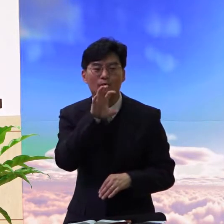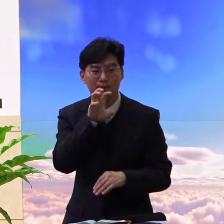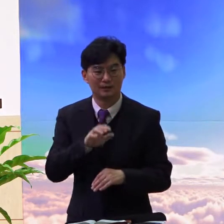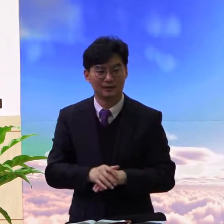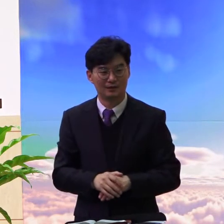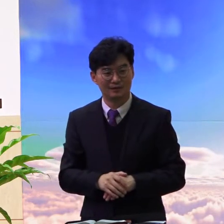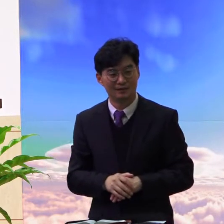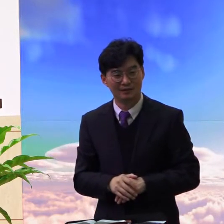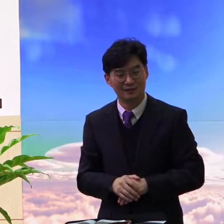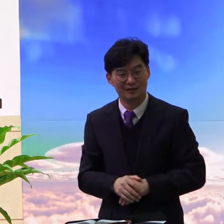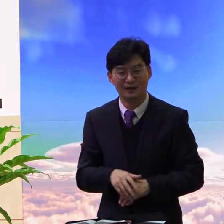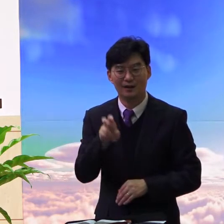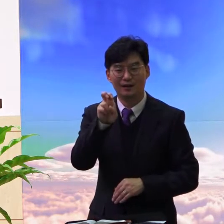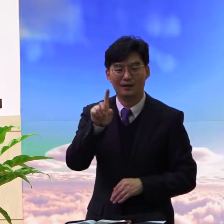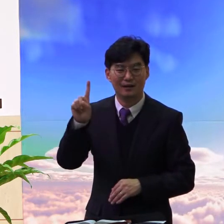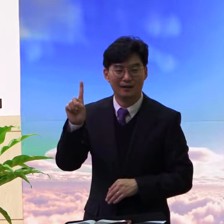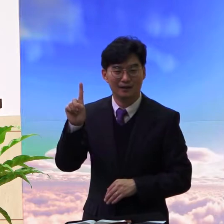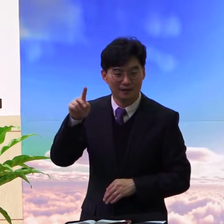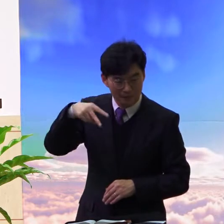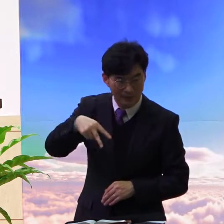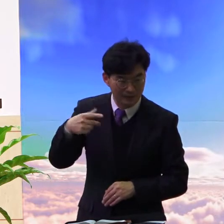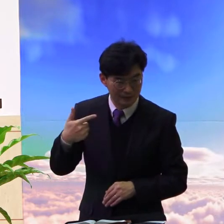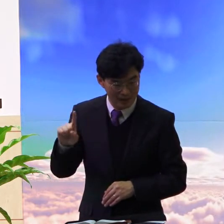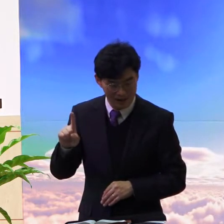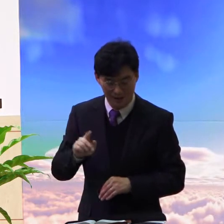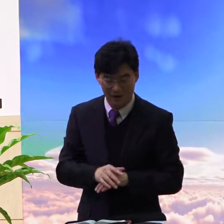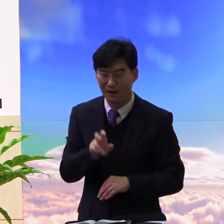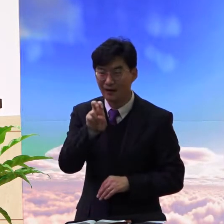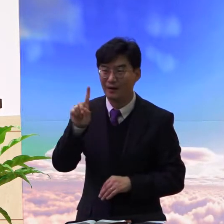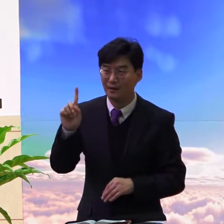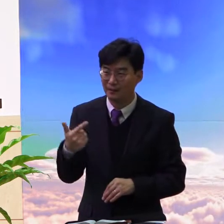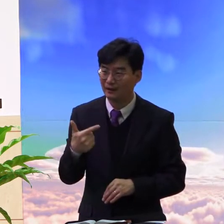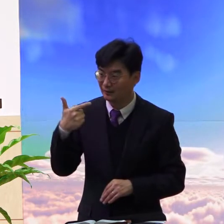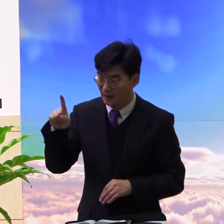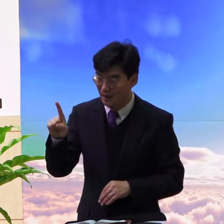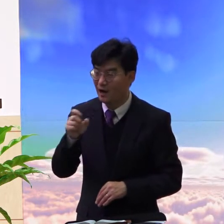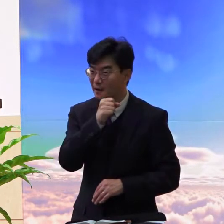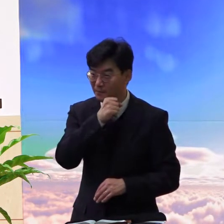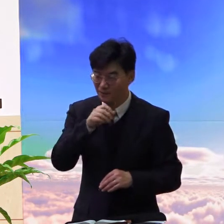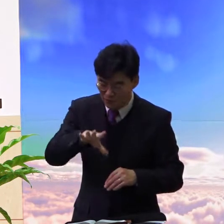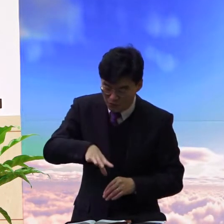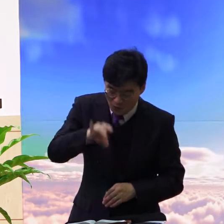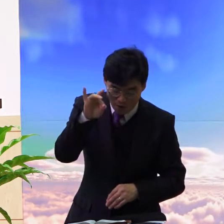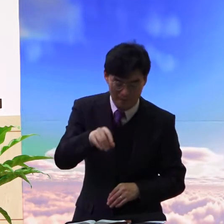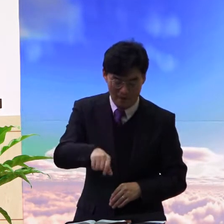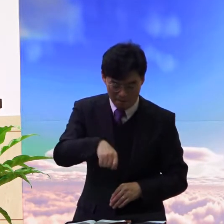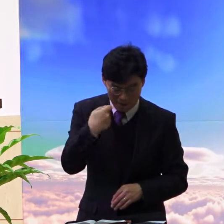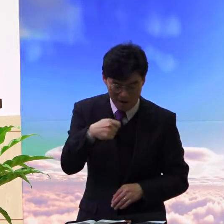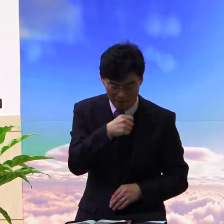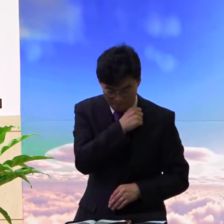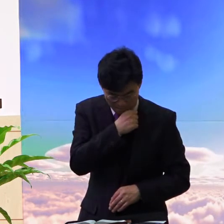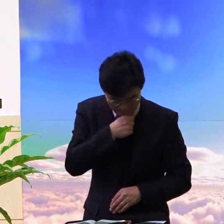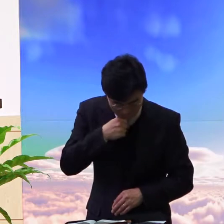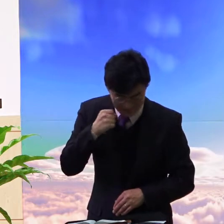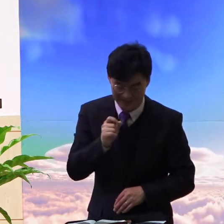또 먹어보면서 얼마나 맛있었는지 기름 섞은 과자 맛 같았다라고 성경에